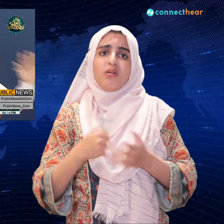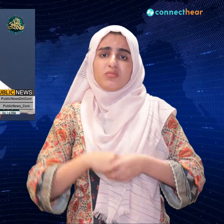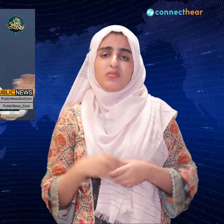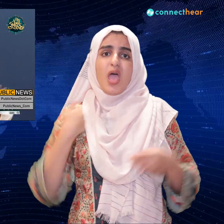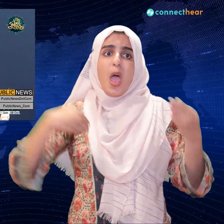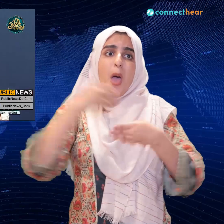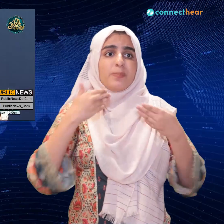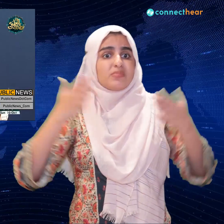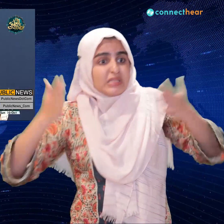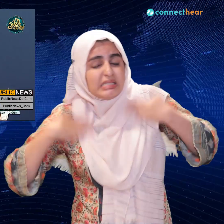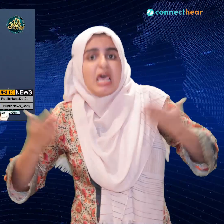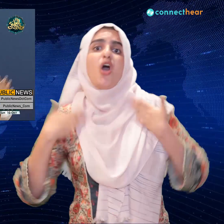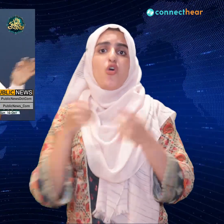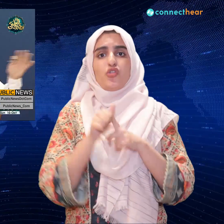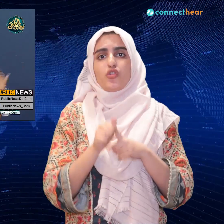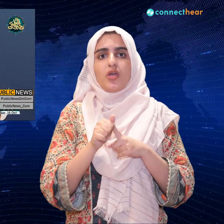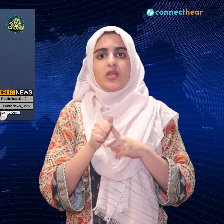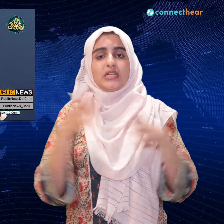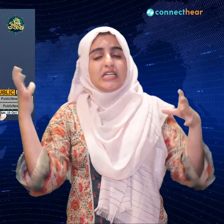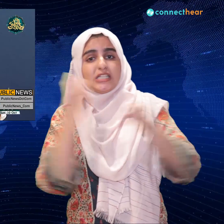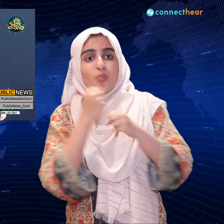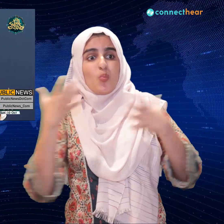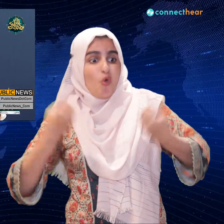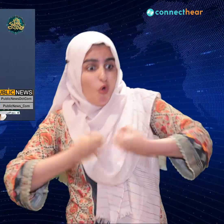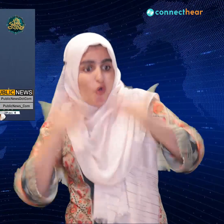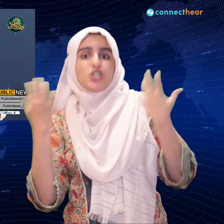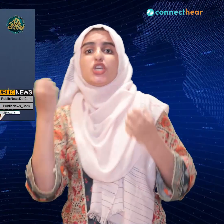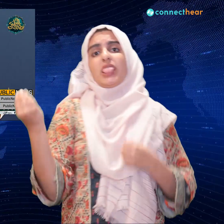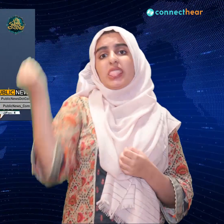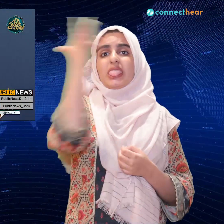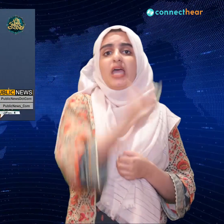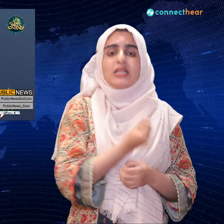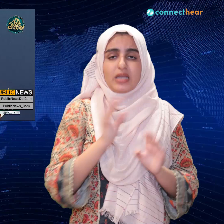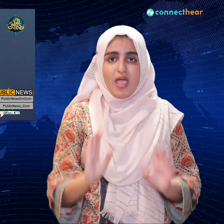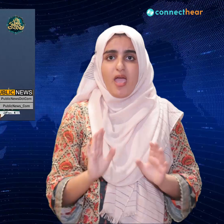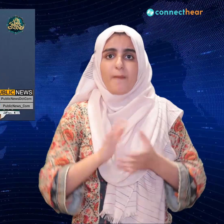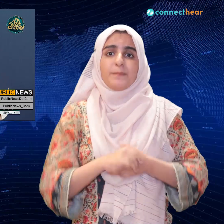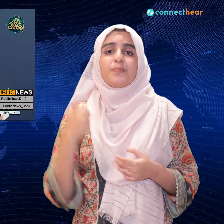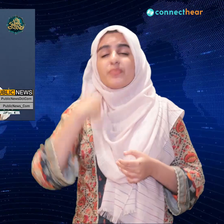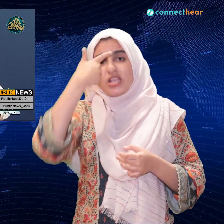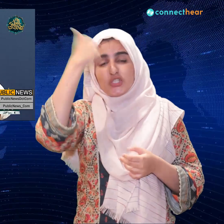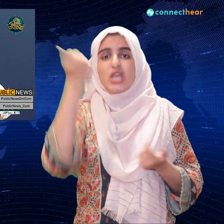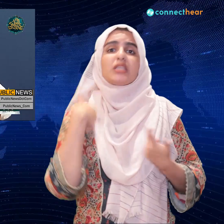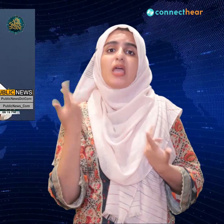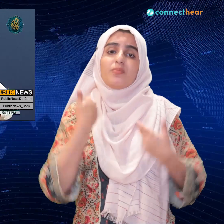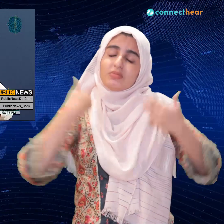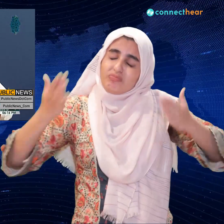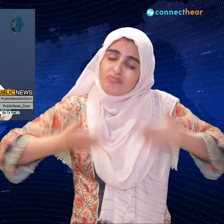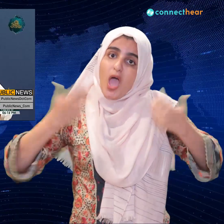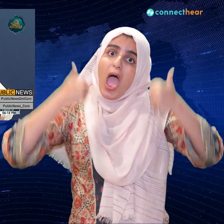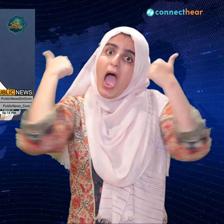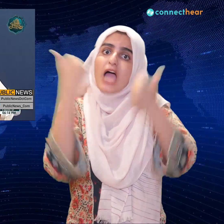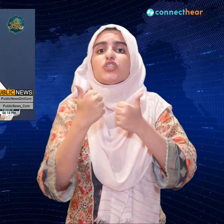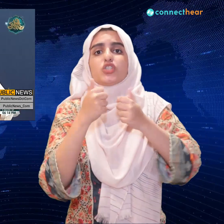دھوم دھام سے بنائیں, یہ بڑا خوشی کے دن ہے ہمارے, اور پوری طرح انشاءاللہ یہ ہم نے سب سے زیادہ سیلیبریٹ کرنا ہے ربیع الاول.